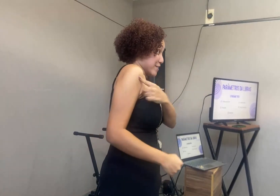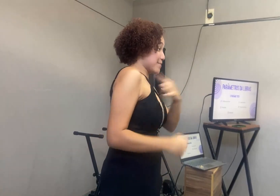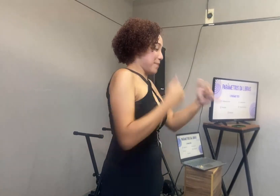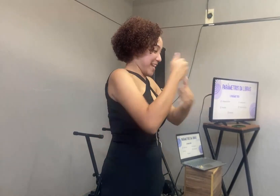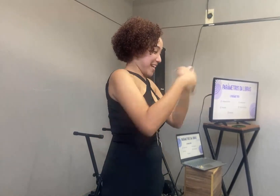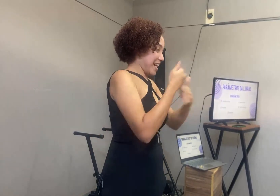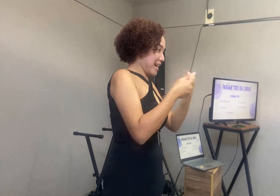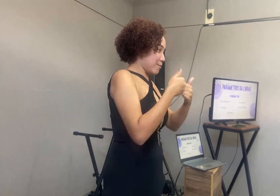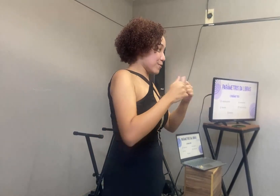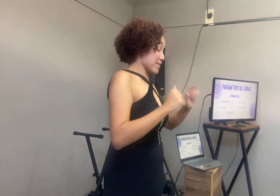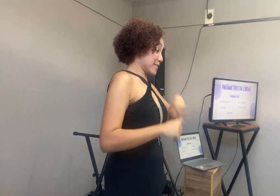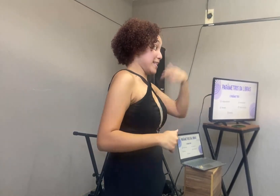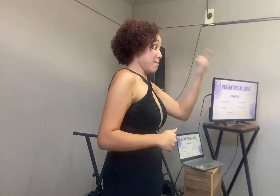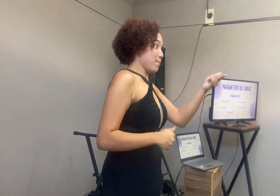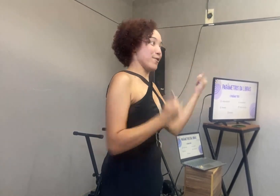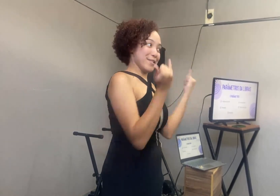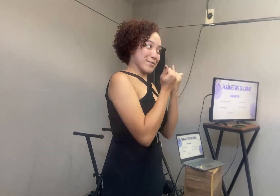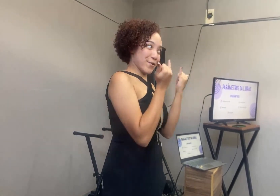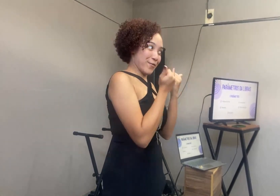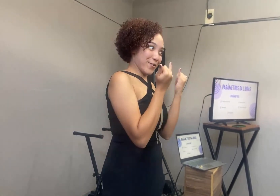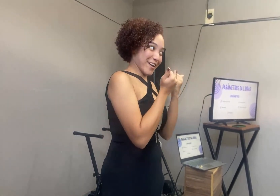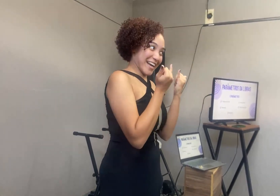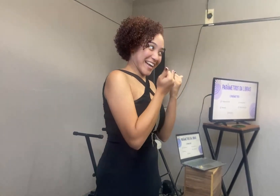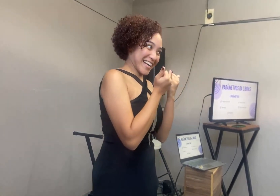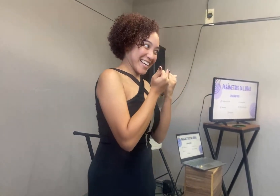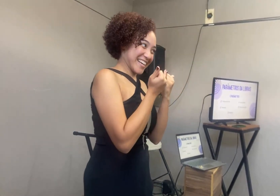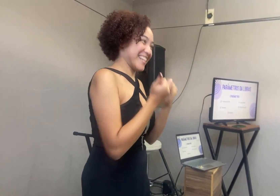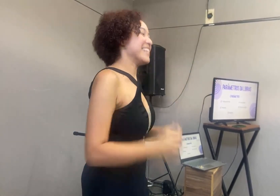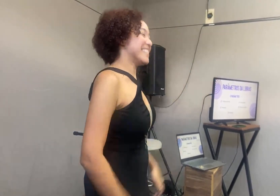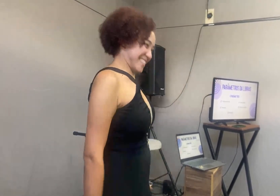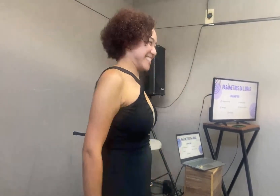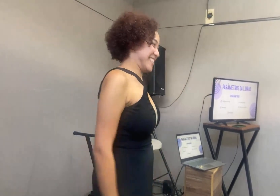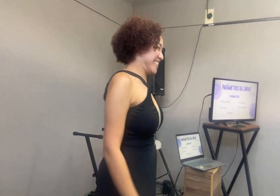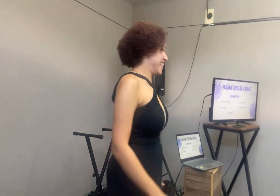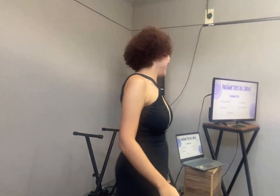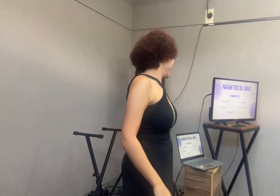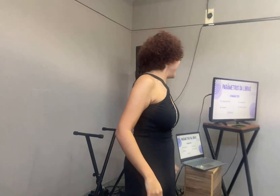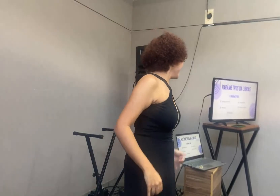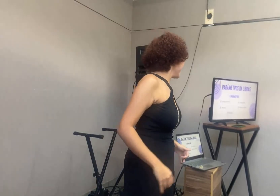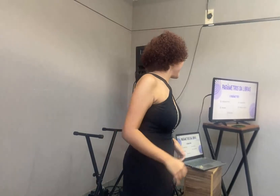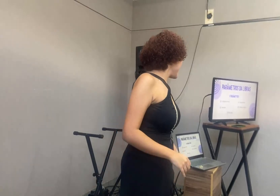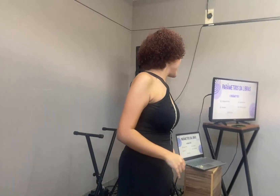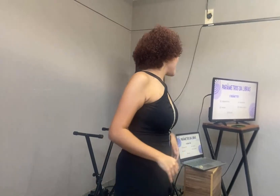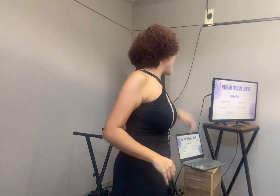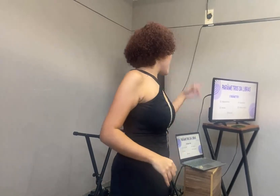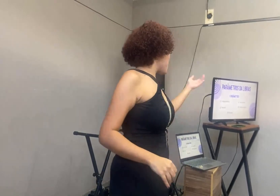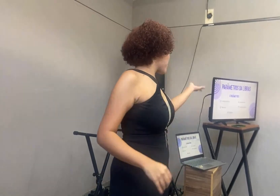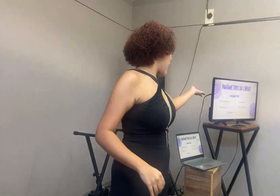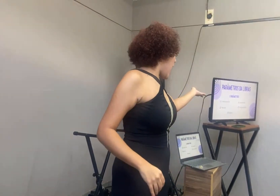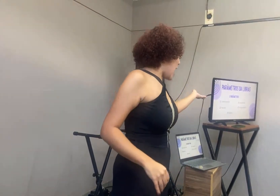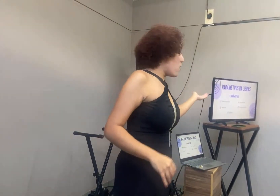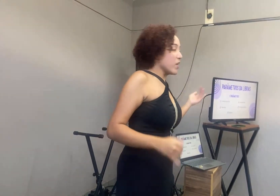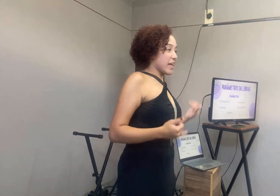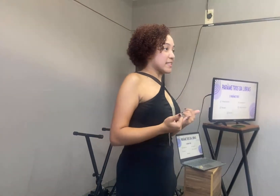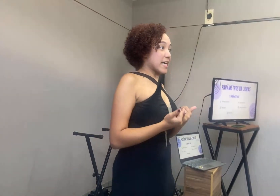Nós brincamos, depois fofocar. Entendeu? A